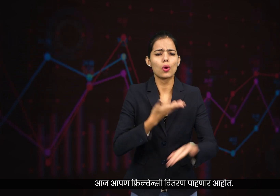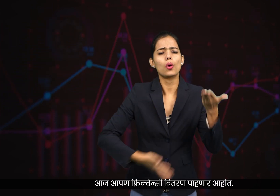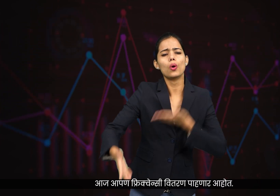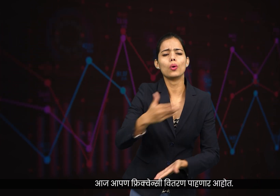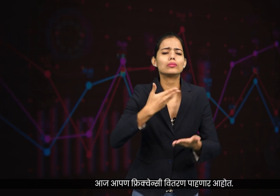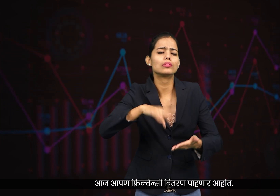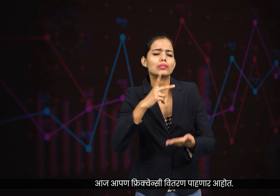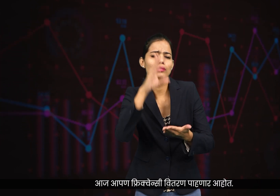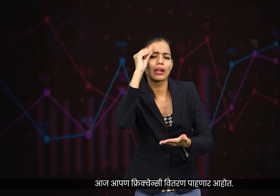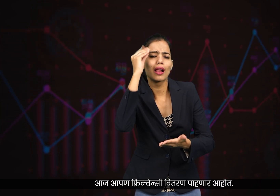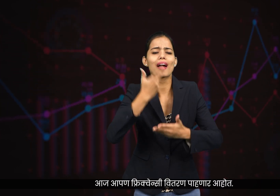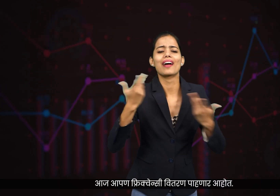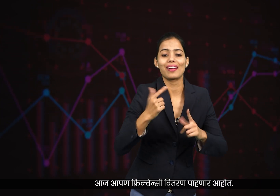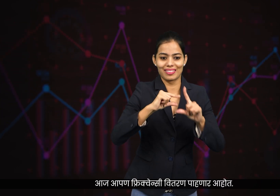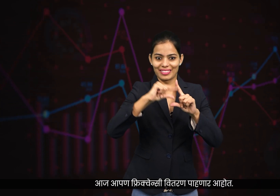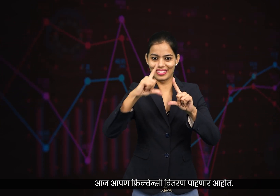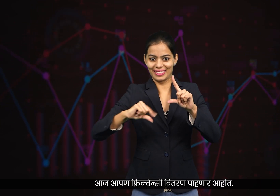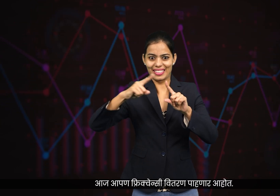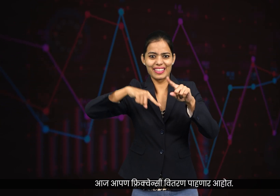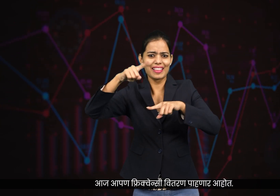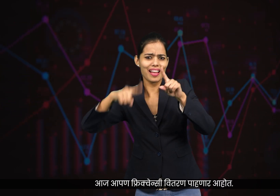आज आपण फ्रिक्वेन्सी वितरण पाहणार आहोत।